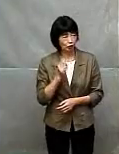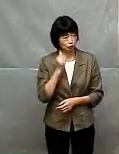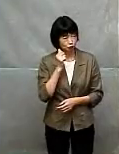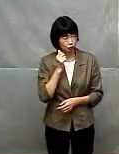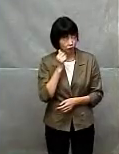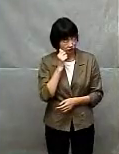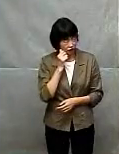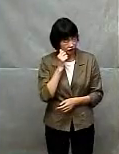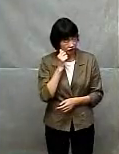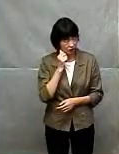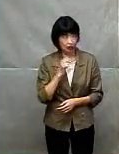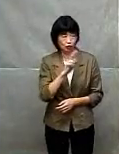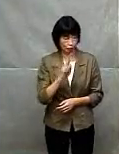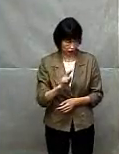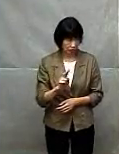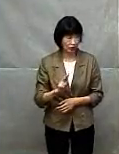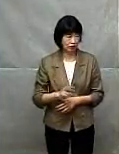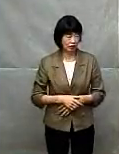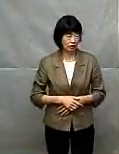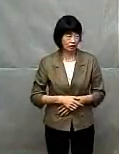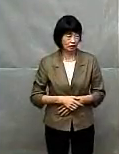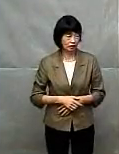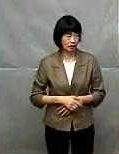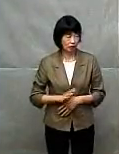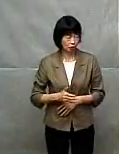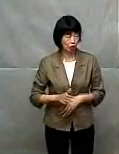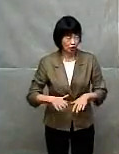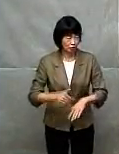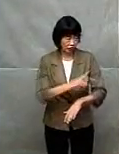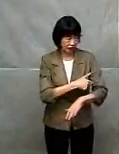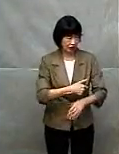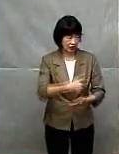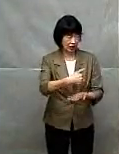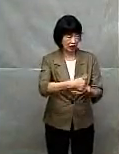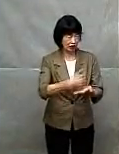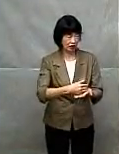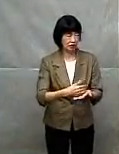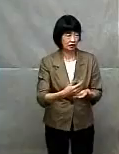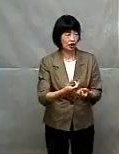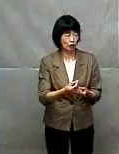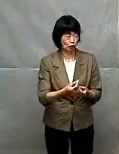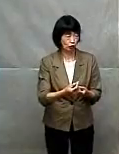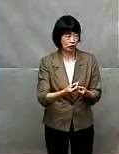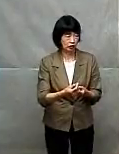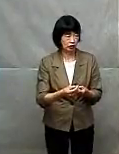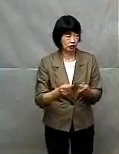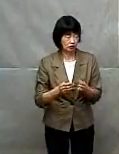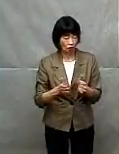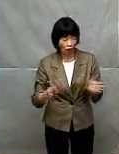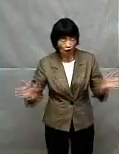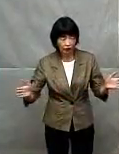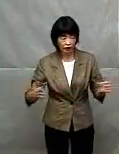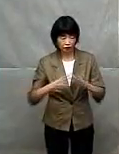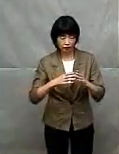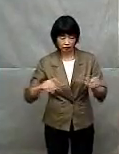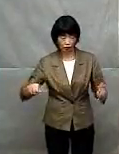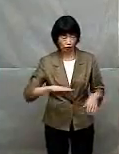。ですが今記者さんのおっしゃったようにですね、大きな意味でやはり日本全体をしっかり